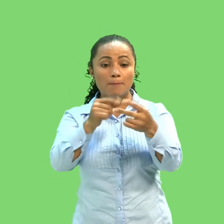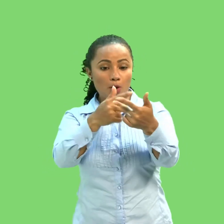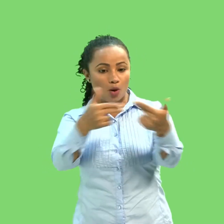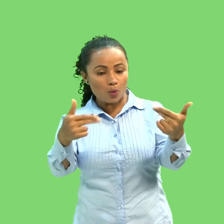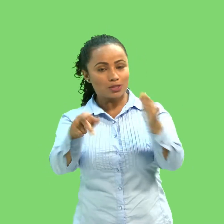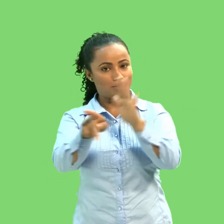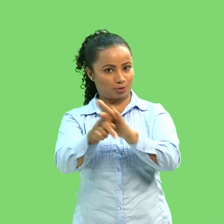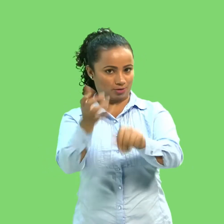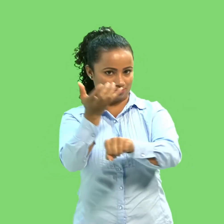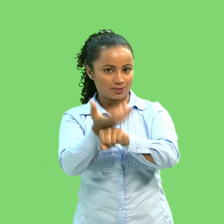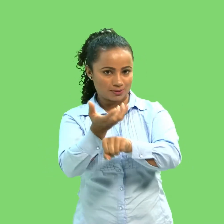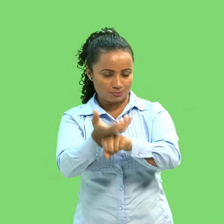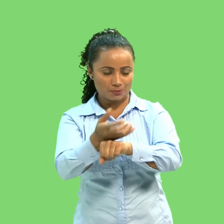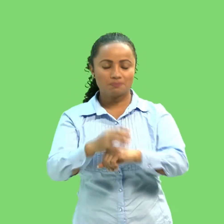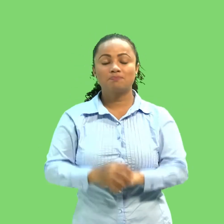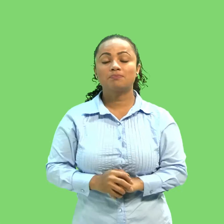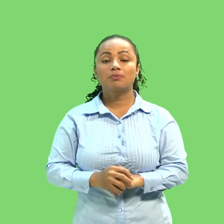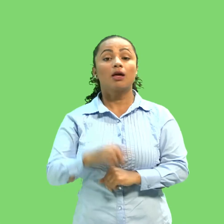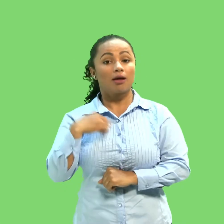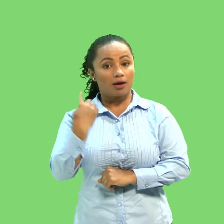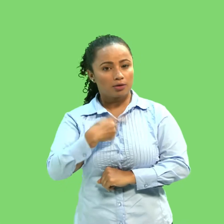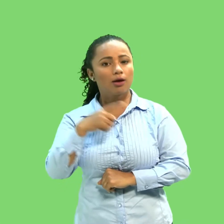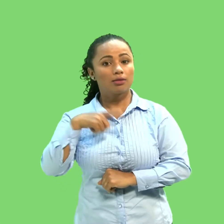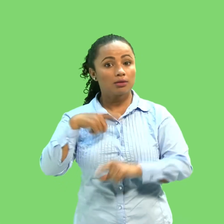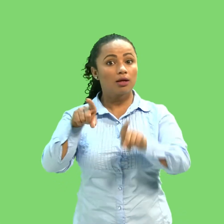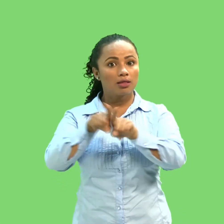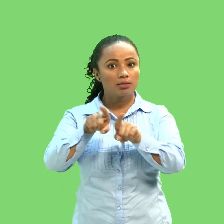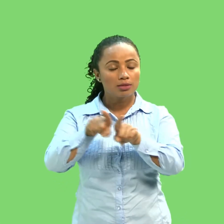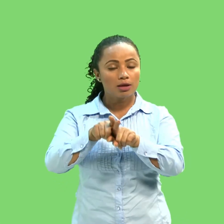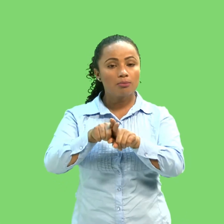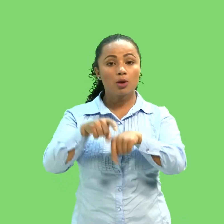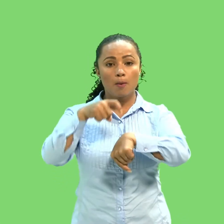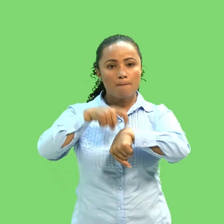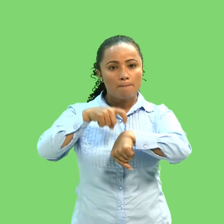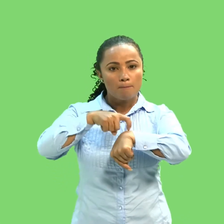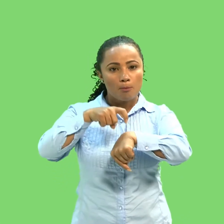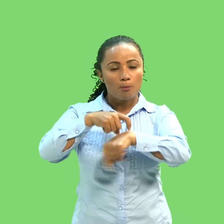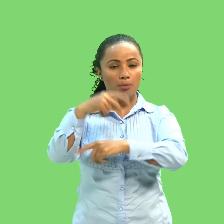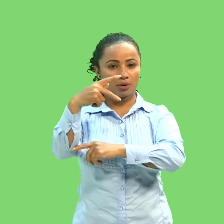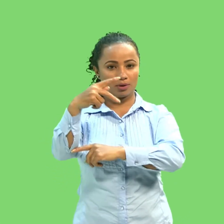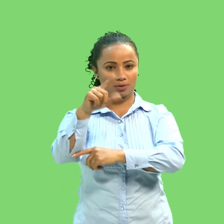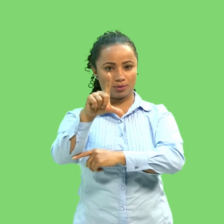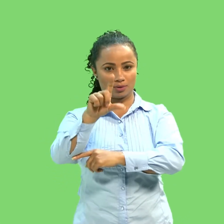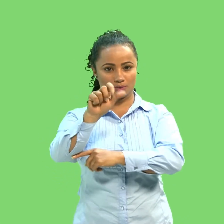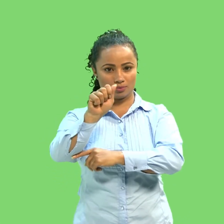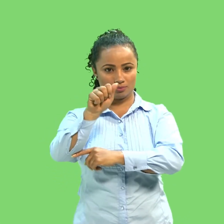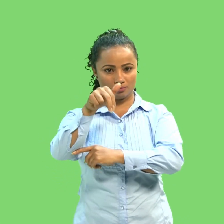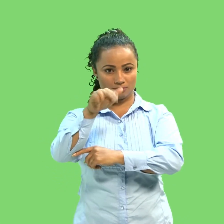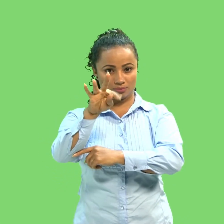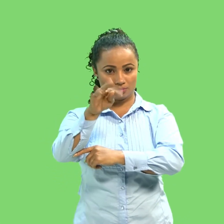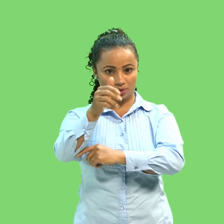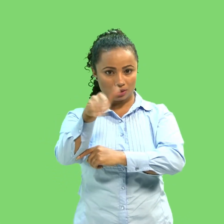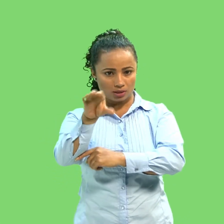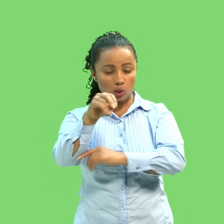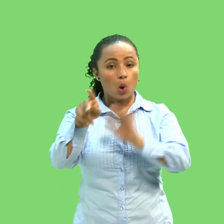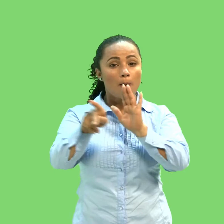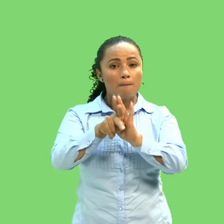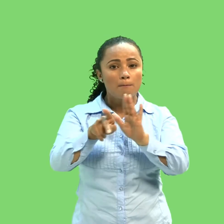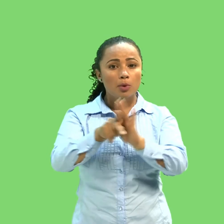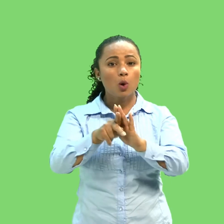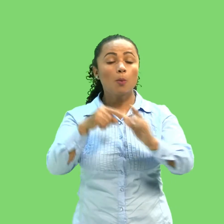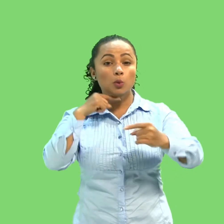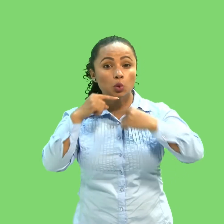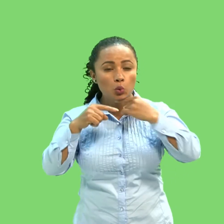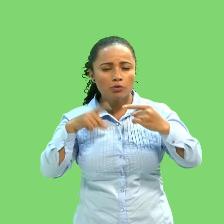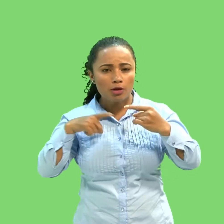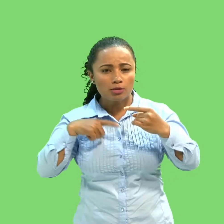da disciplina. Teremos também plantões em que poderão esclarecer tudo o que ficar pendente quanto às atividades, bem